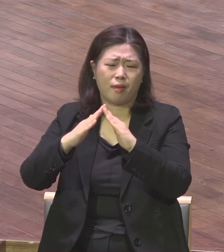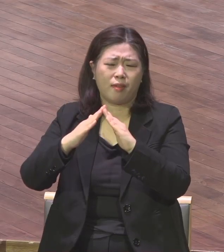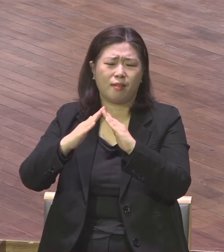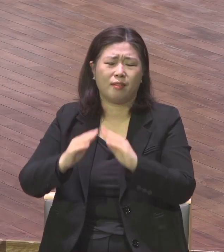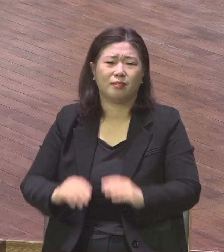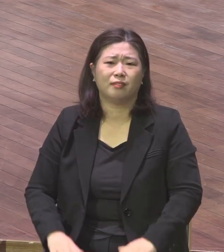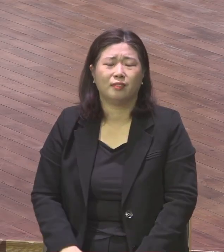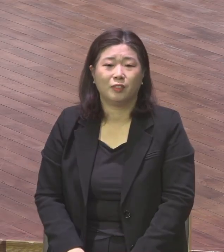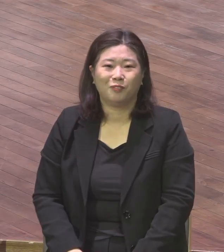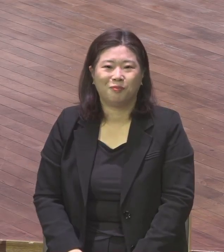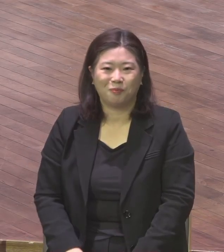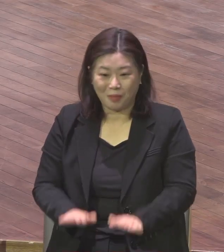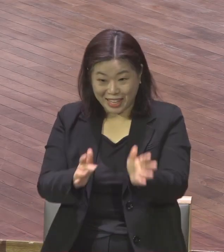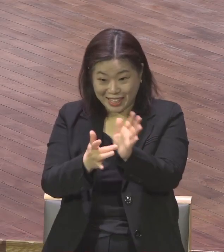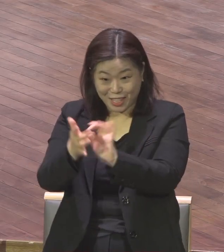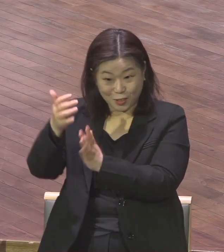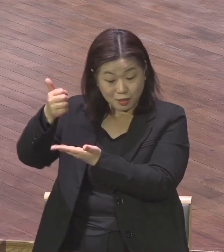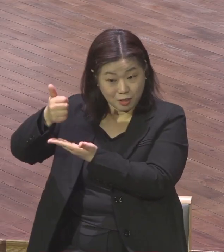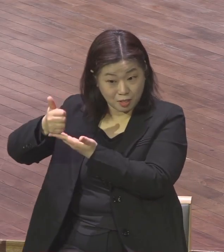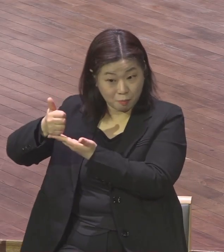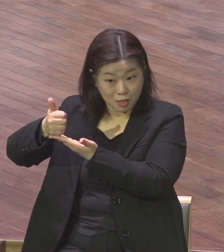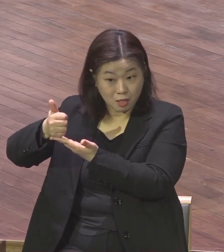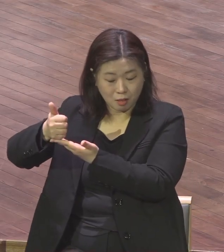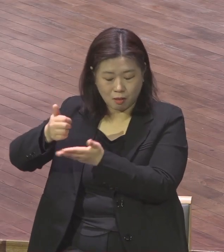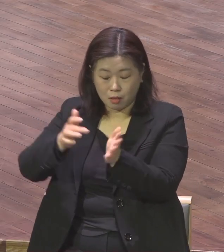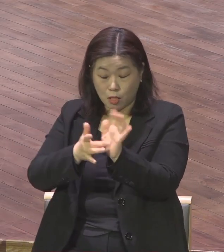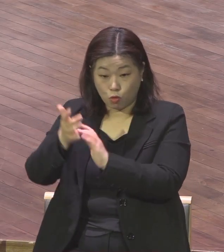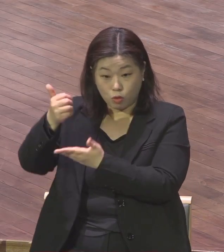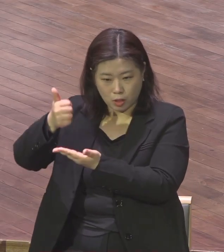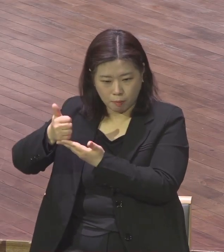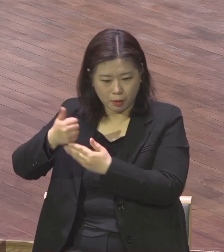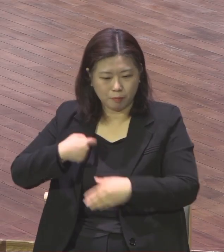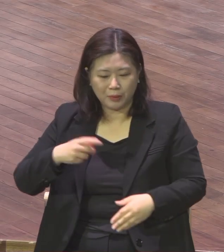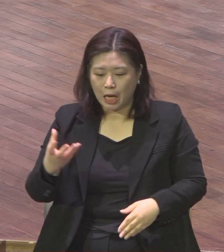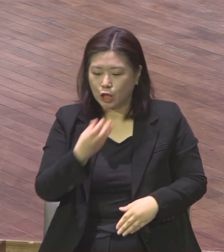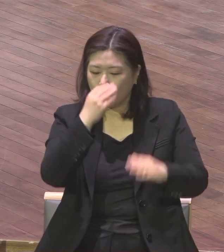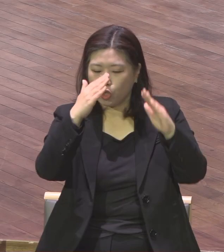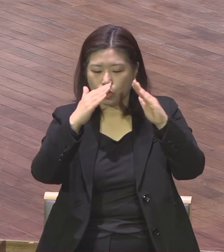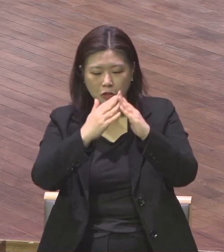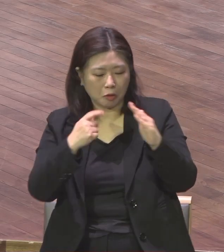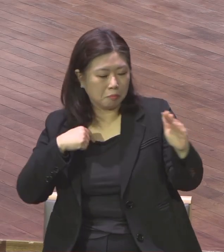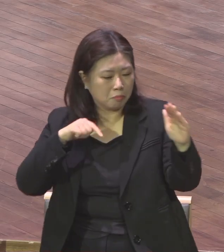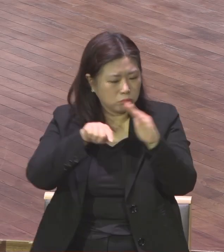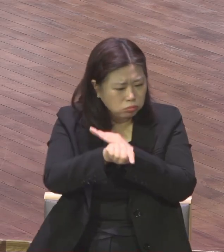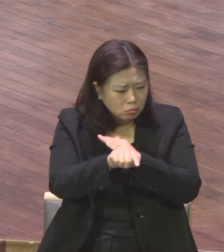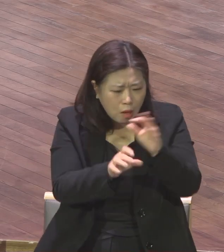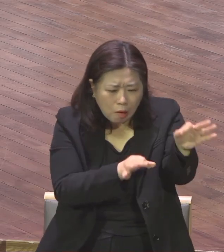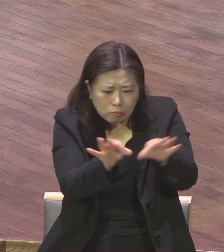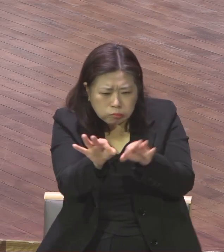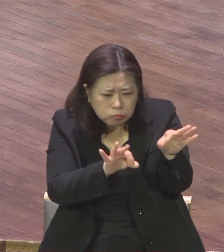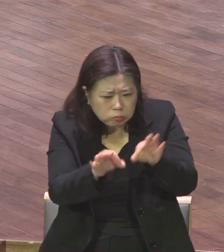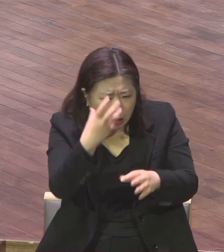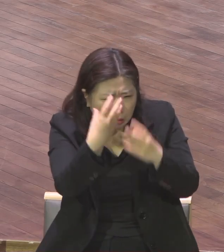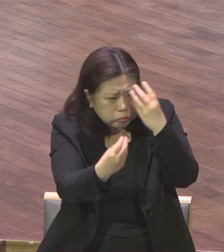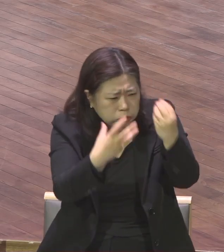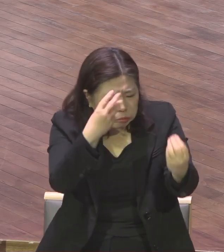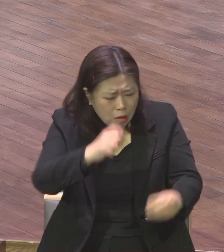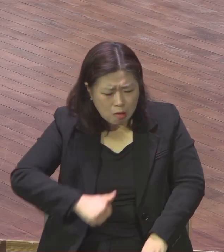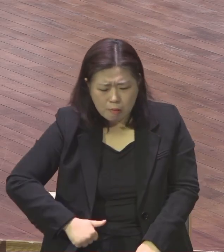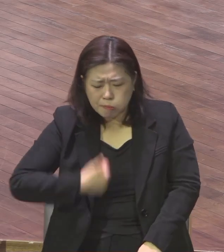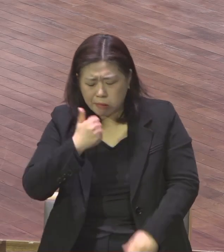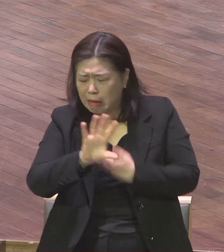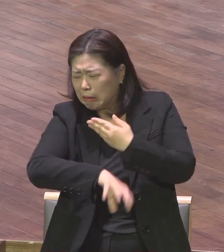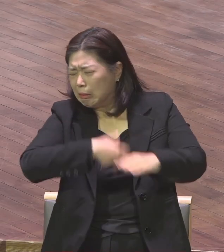성전 정화를 하시면서 이사야 56장 7절 말씀을 인용하시죠. 성전의 본질,